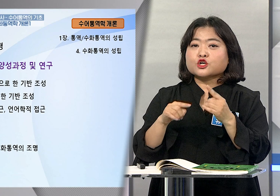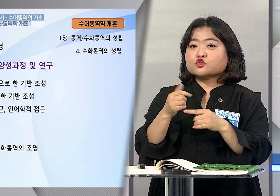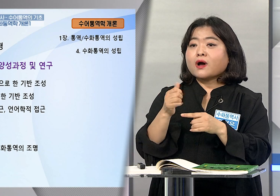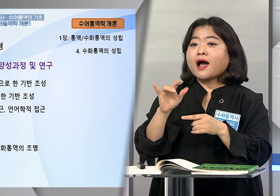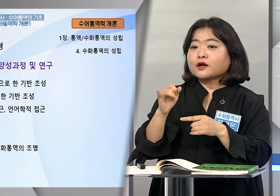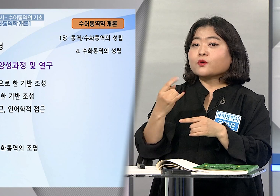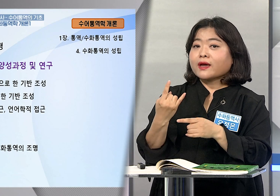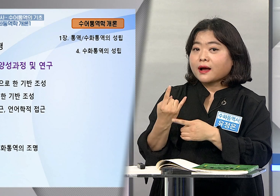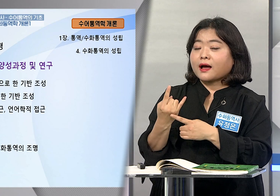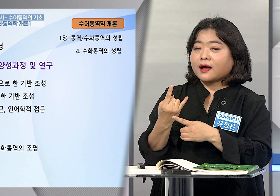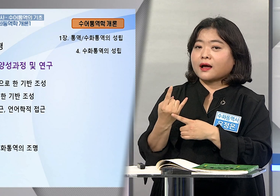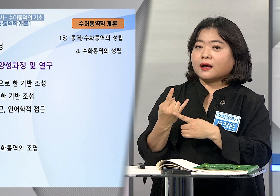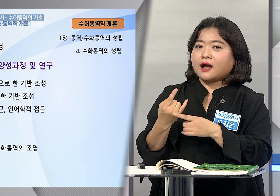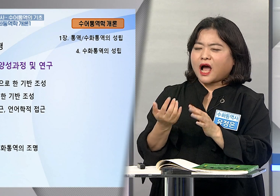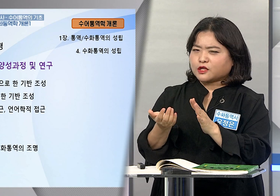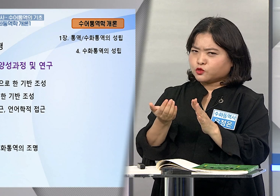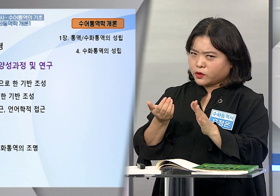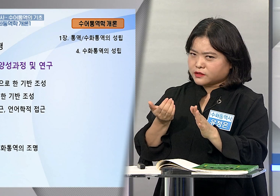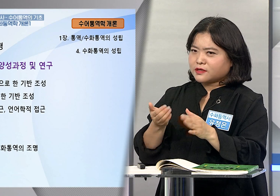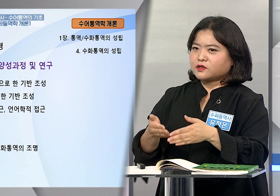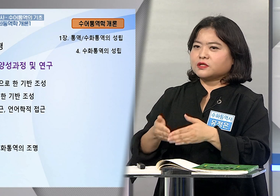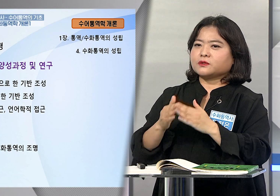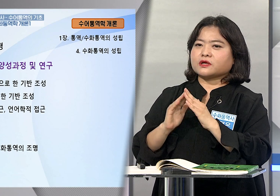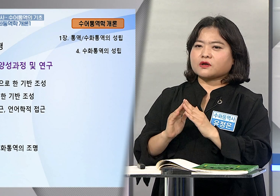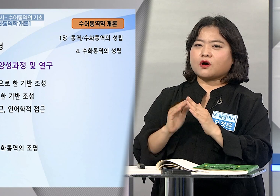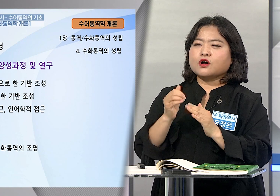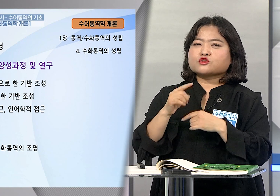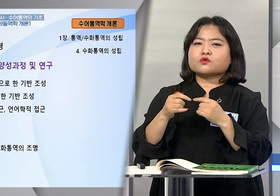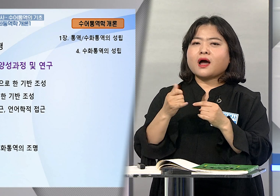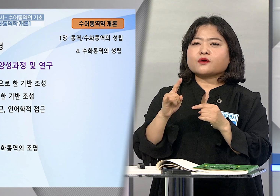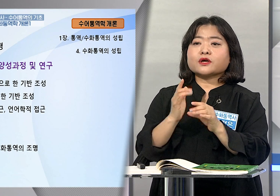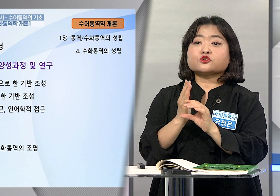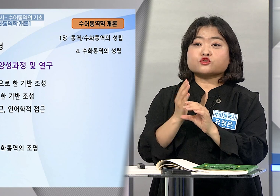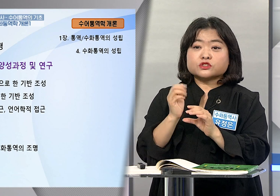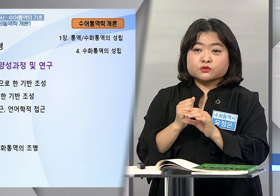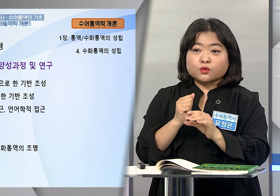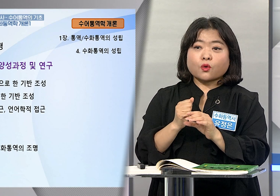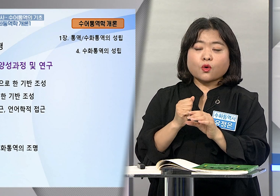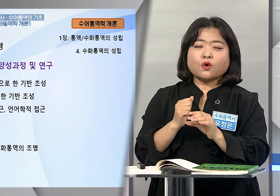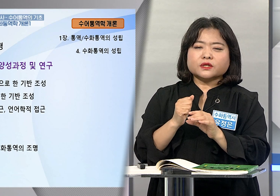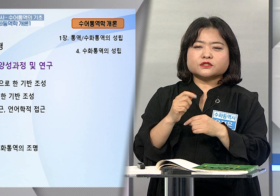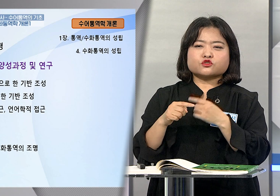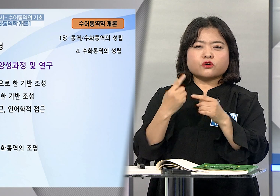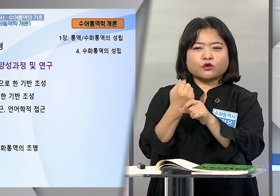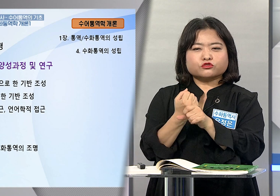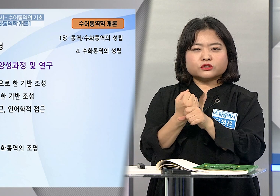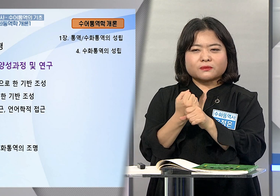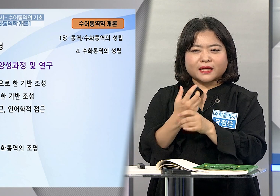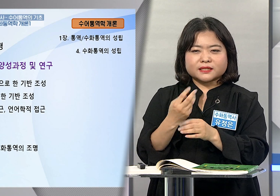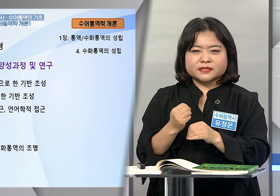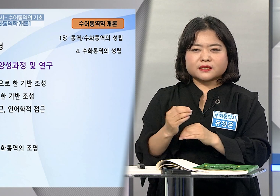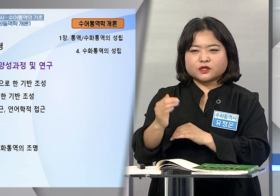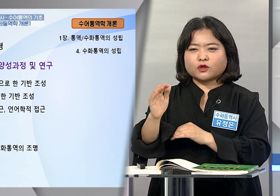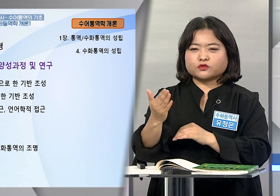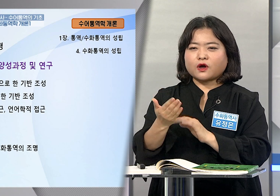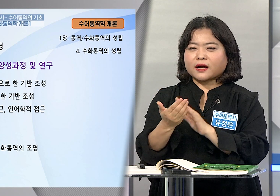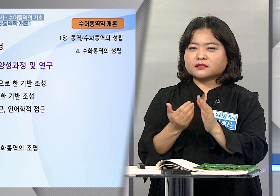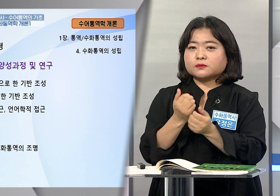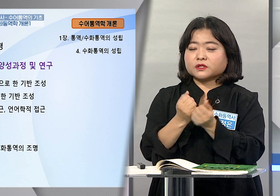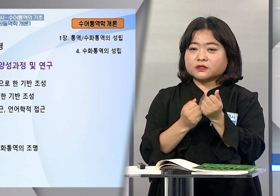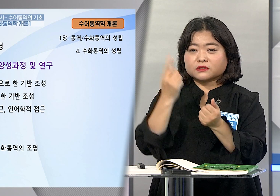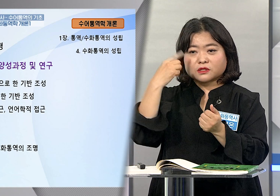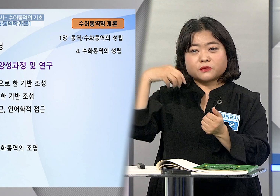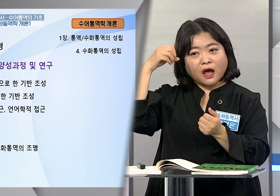않았고 수화학회가 아주 오래전에 설립이 돼서 수화학회를 중심으로 이제 수어 연구들이 많이 진행이 됐고요.